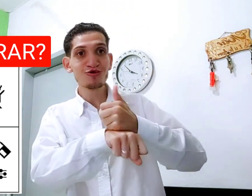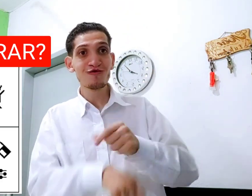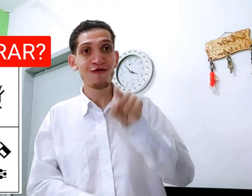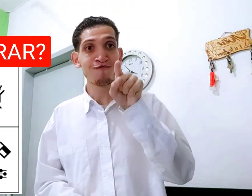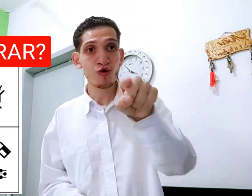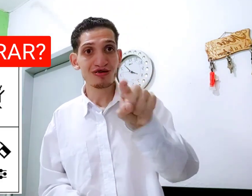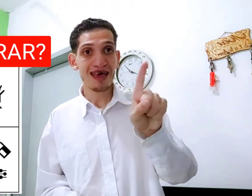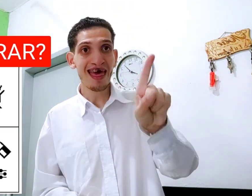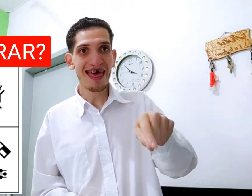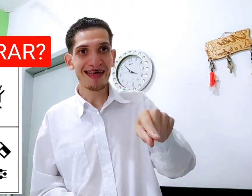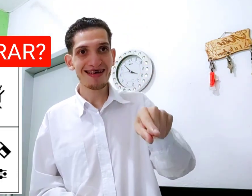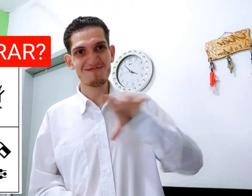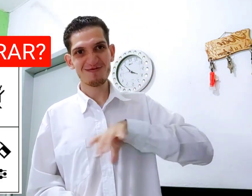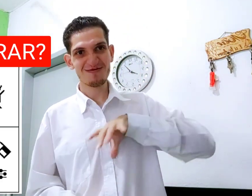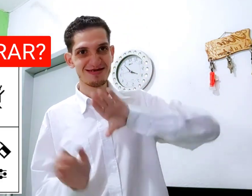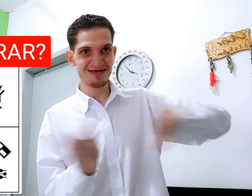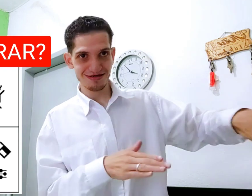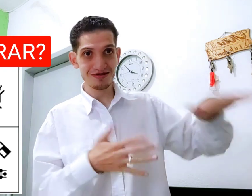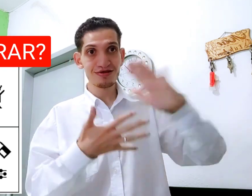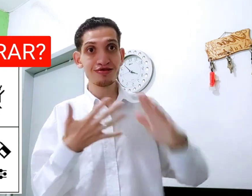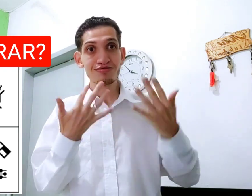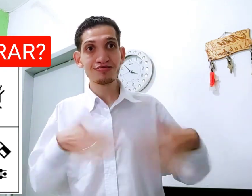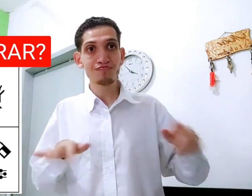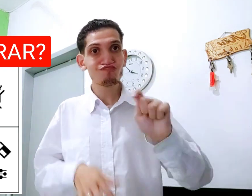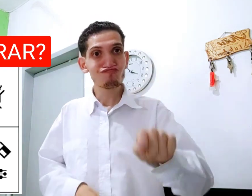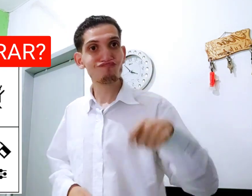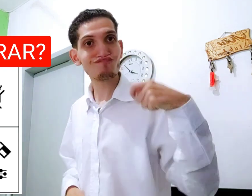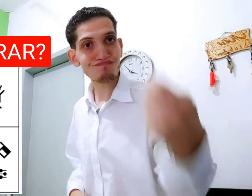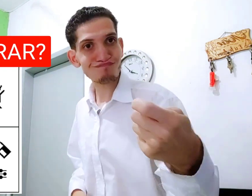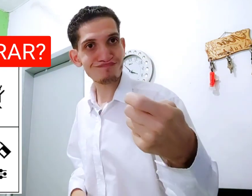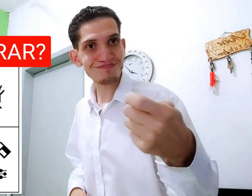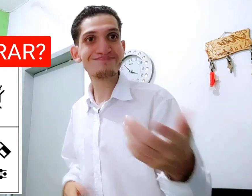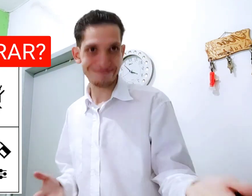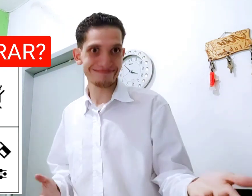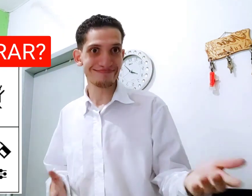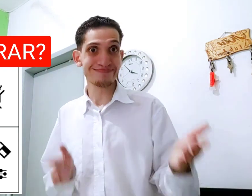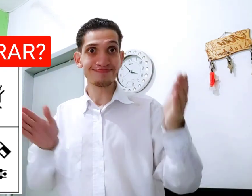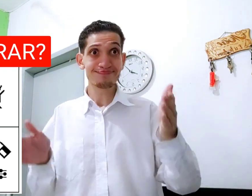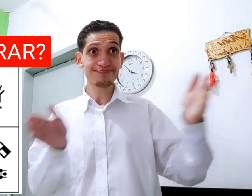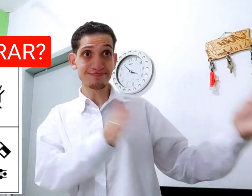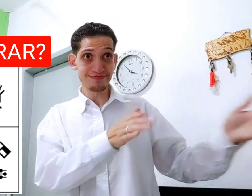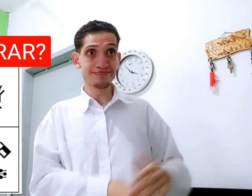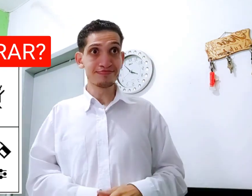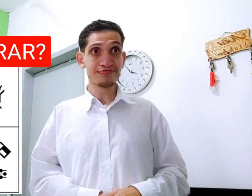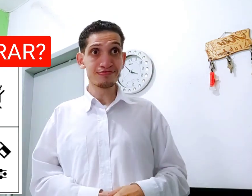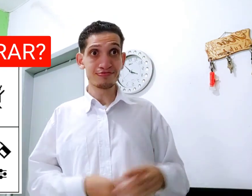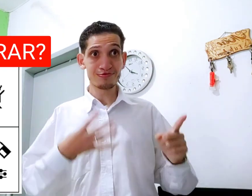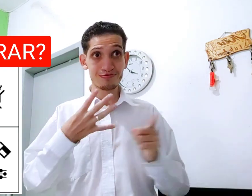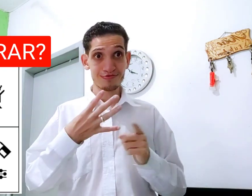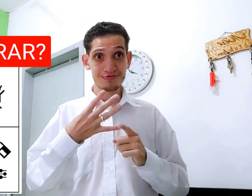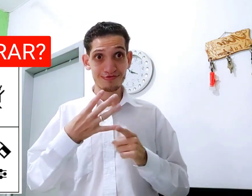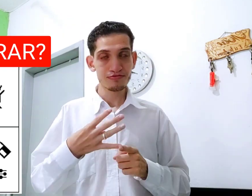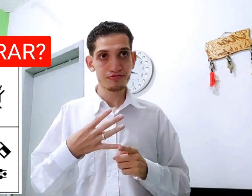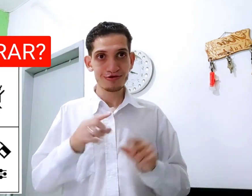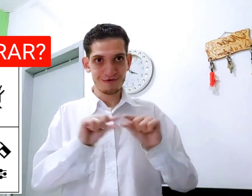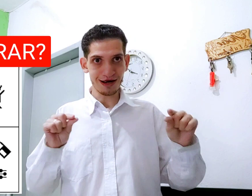você substitui o você é. É em português. A Libra Natural faz sinal. Deixa para lá.